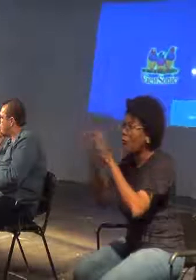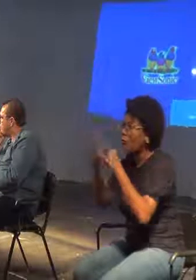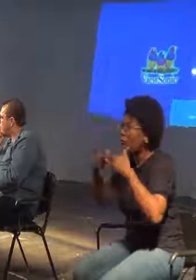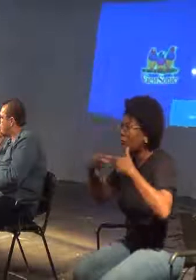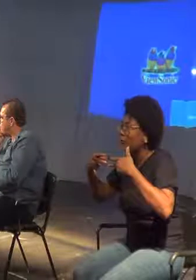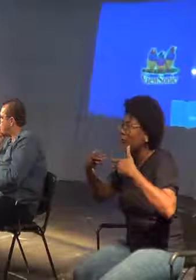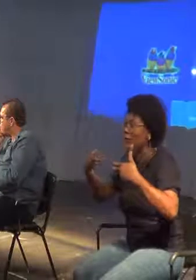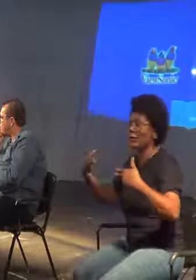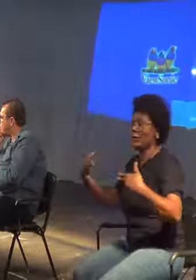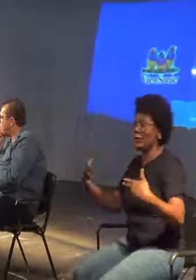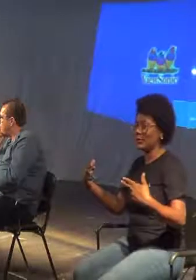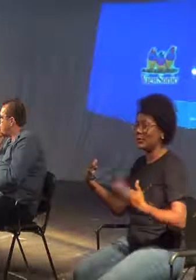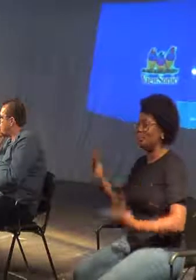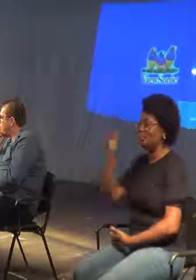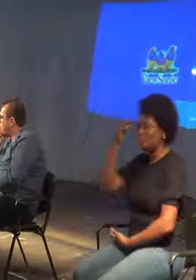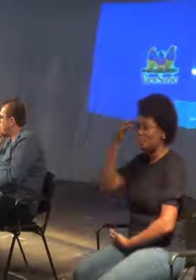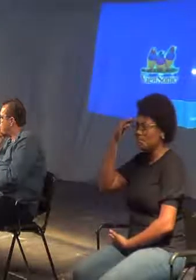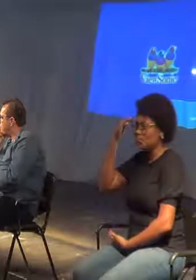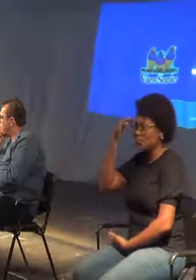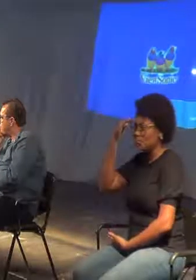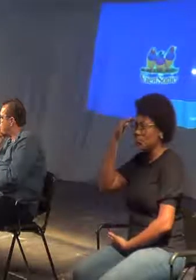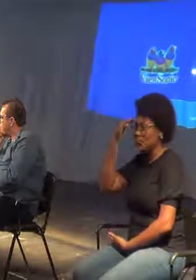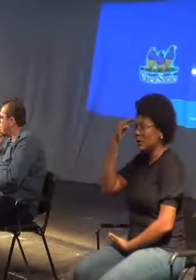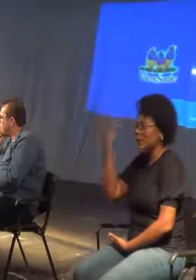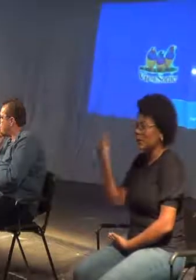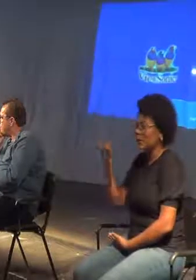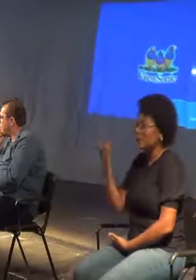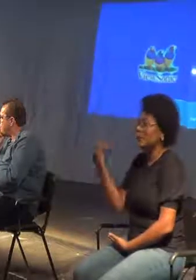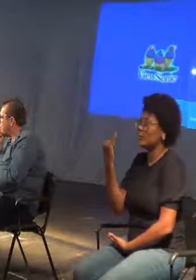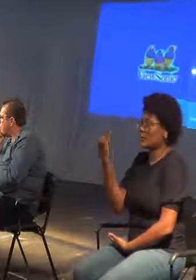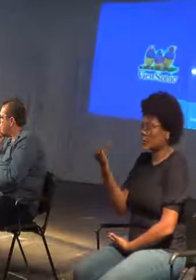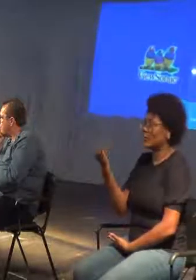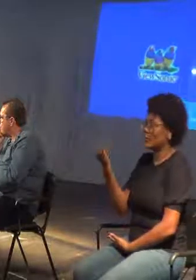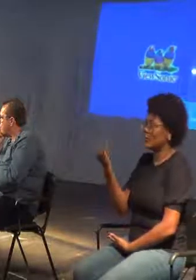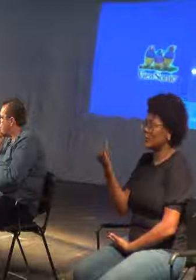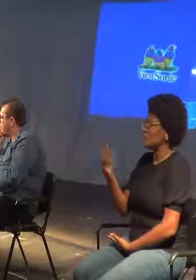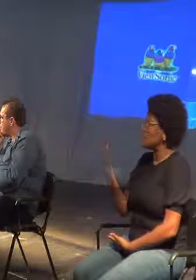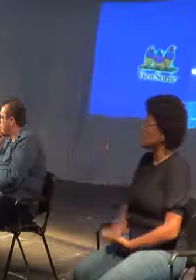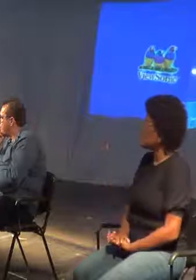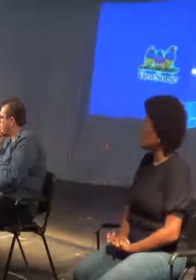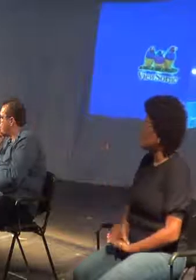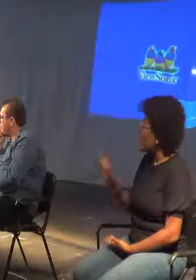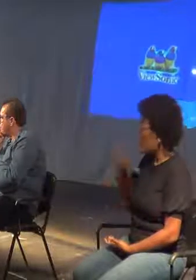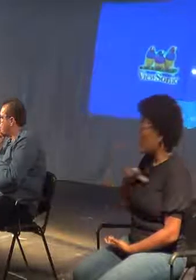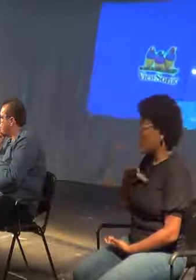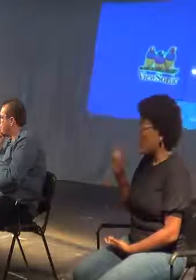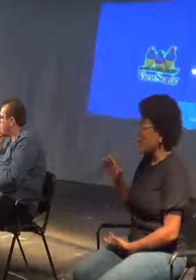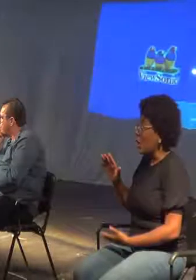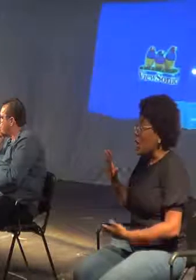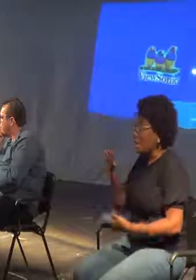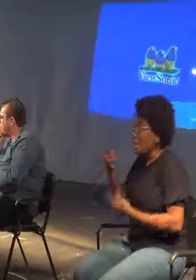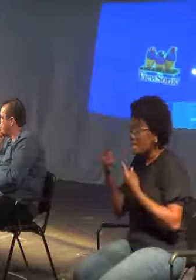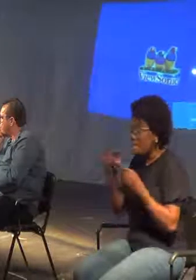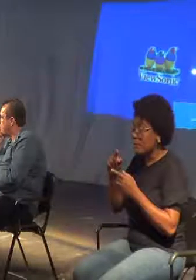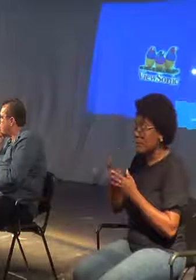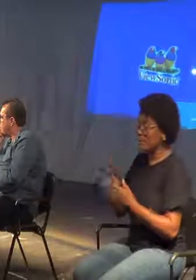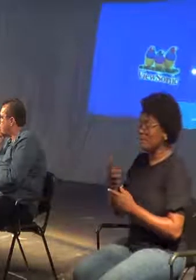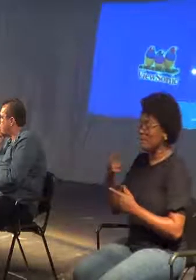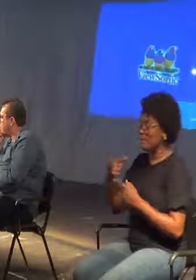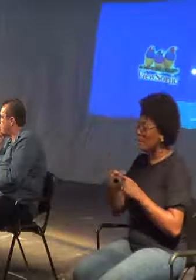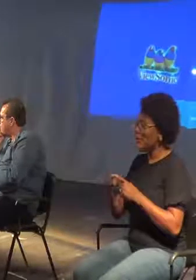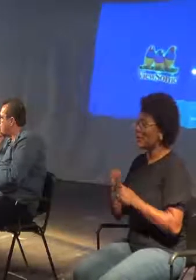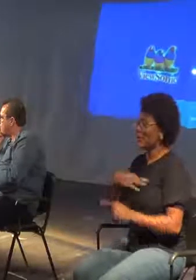experiência, né, de vida ligada a essa cidade. Eu acho que, para além dos dados, tem o ser, a